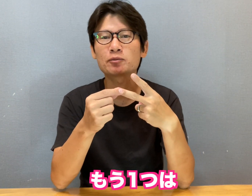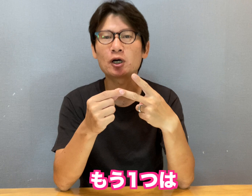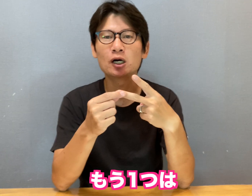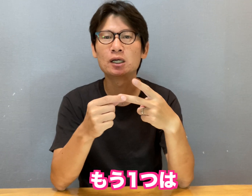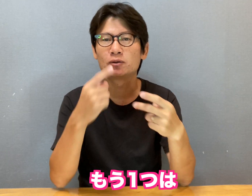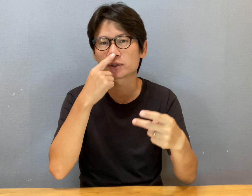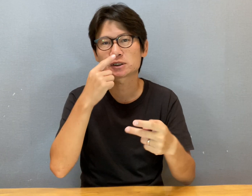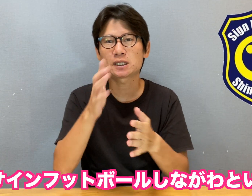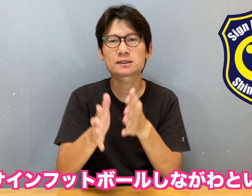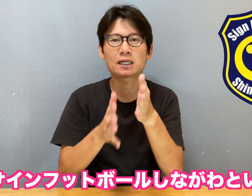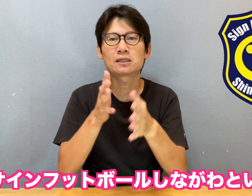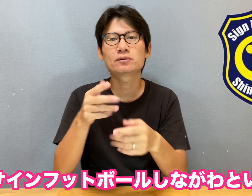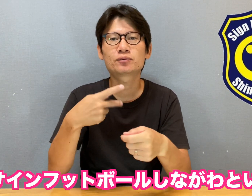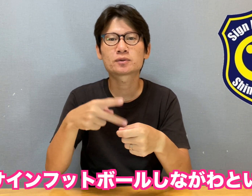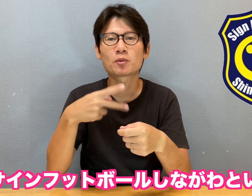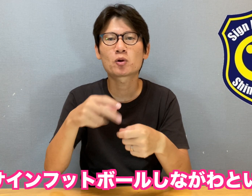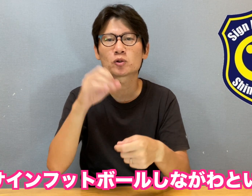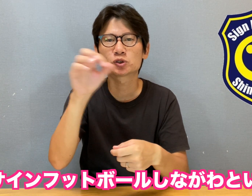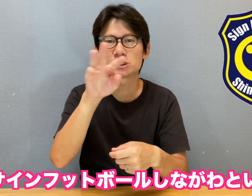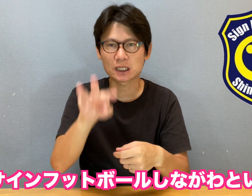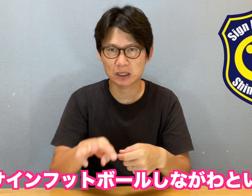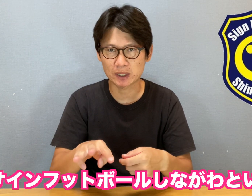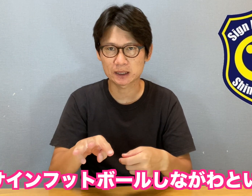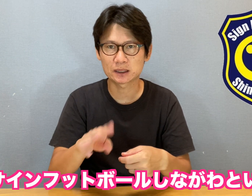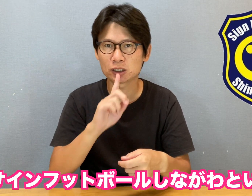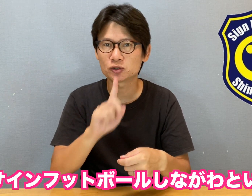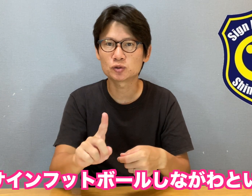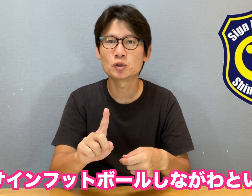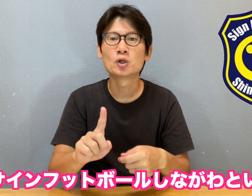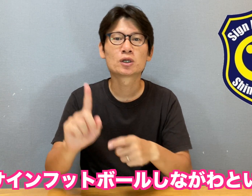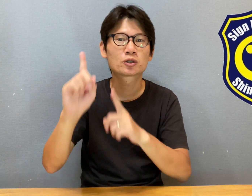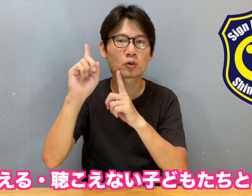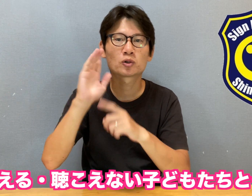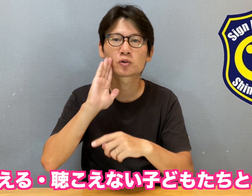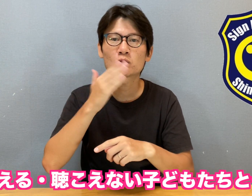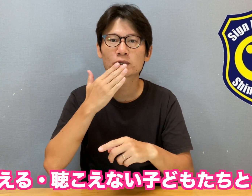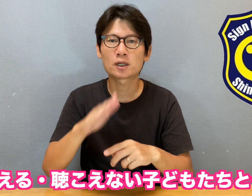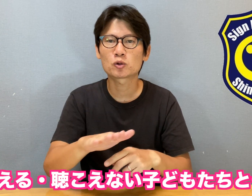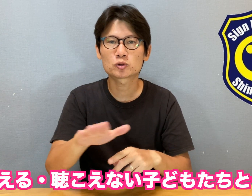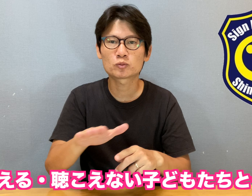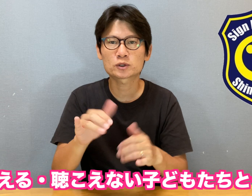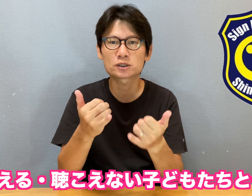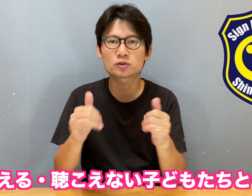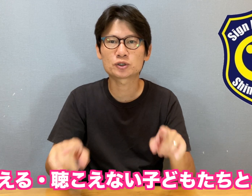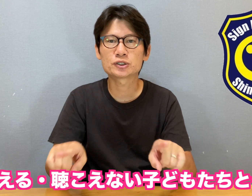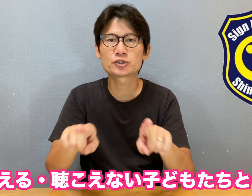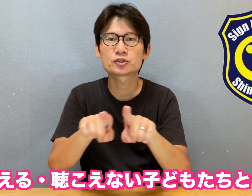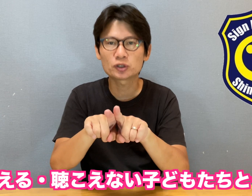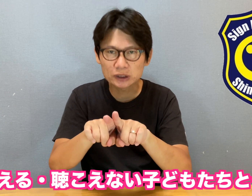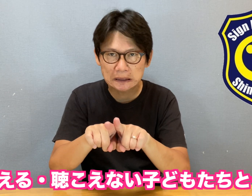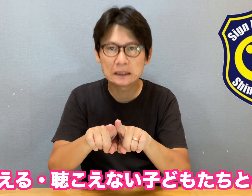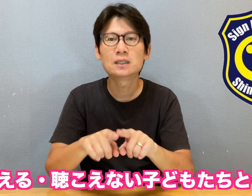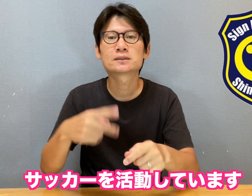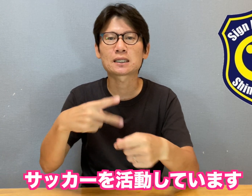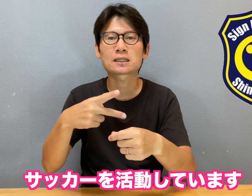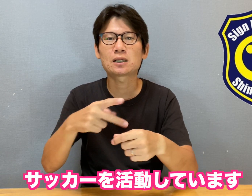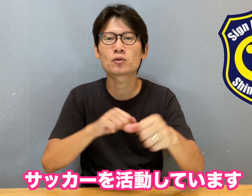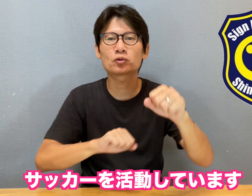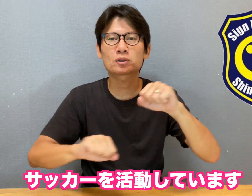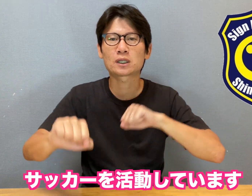ども、私がサインフットボールしながらっていう、協力校の子供たちと一緒にサッカーを活